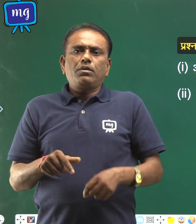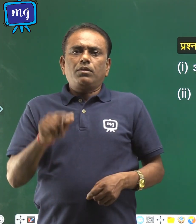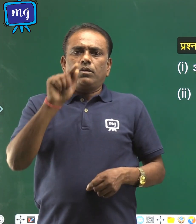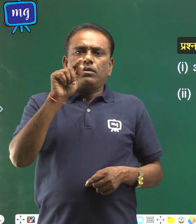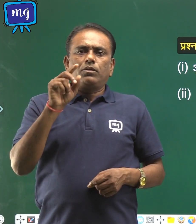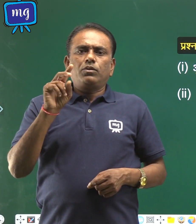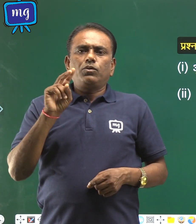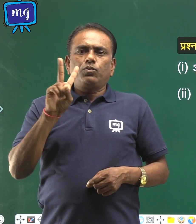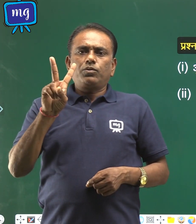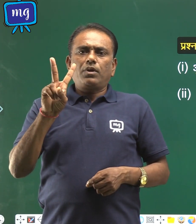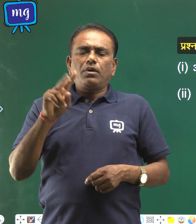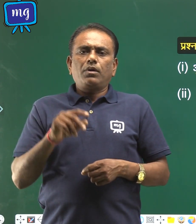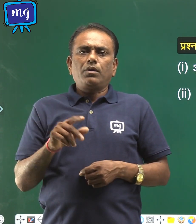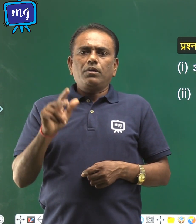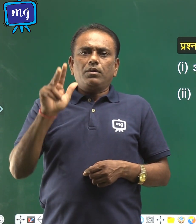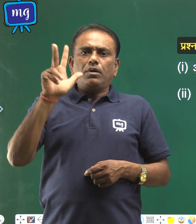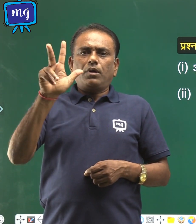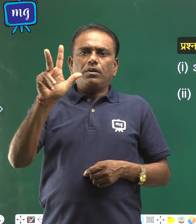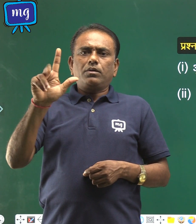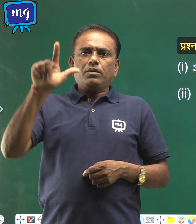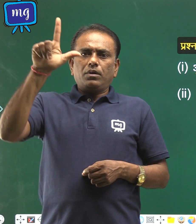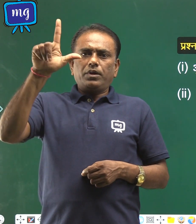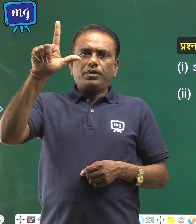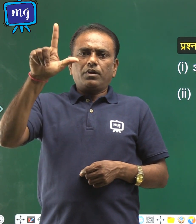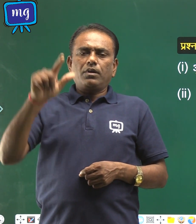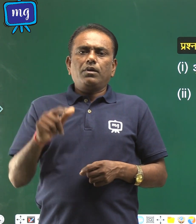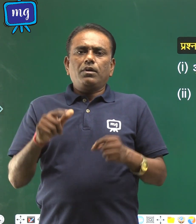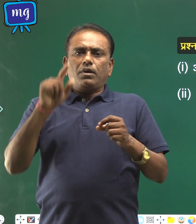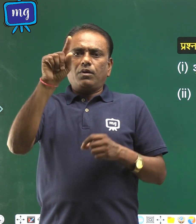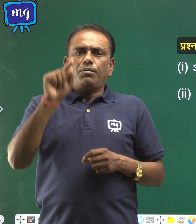दूसरा है 8 लीटर अनुपात 16 लीटर